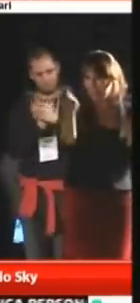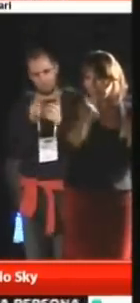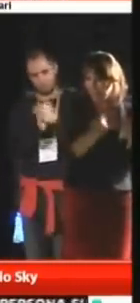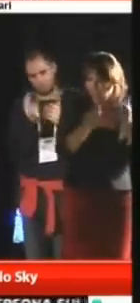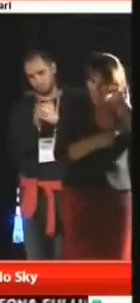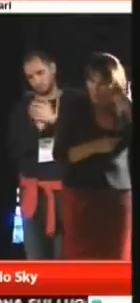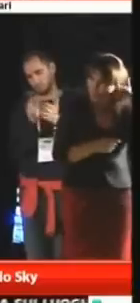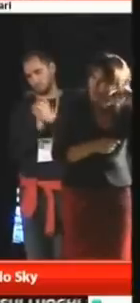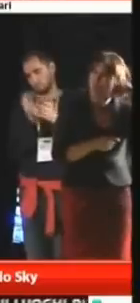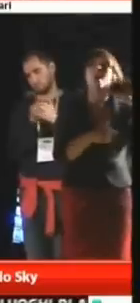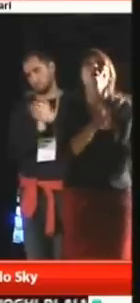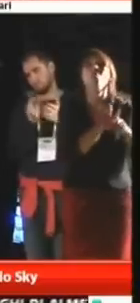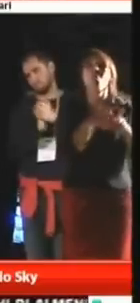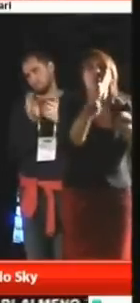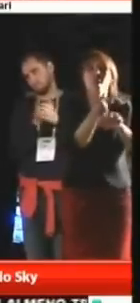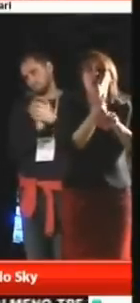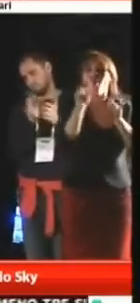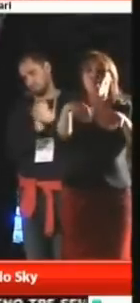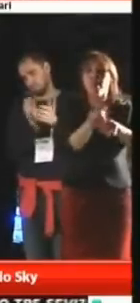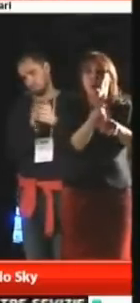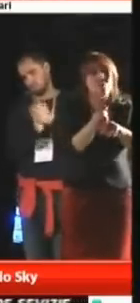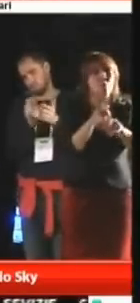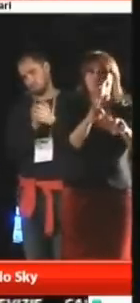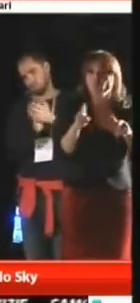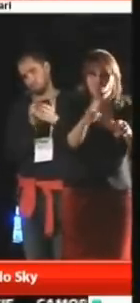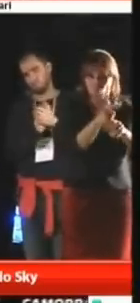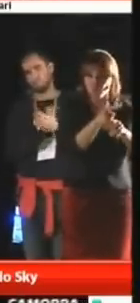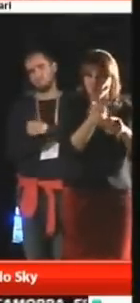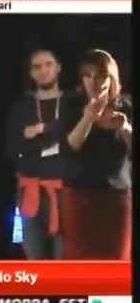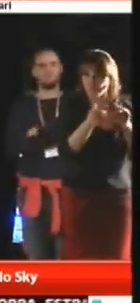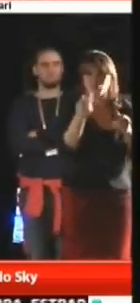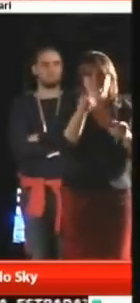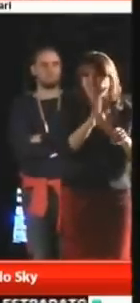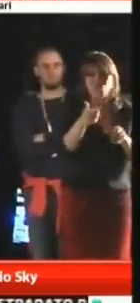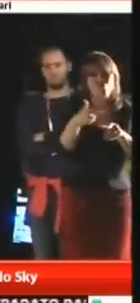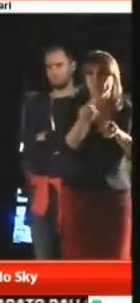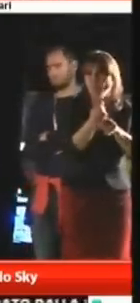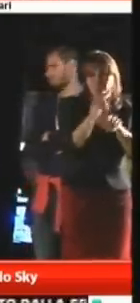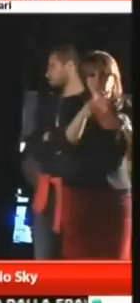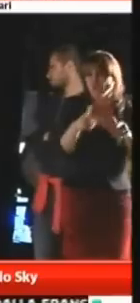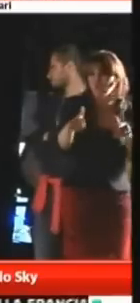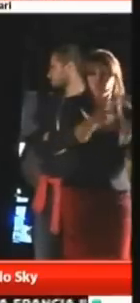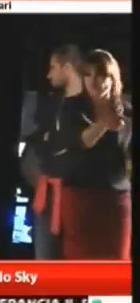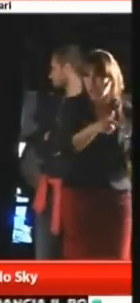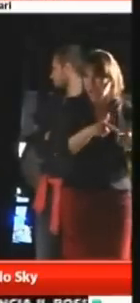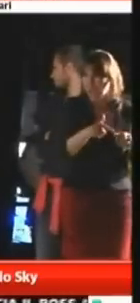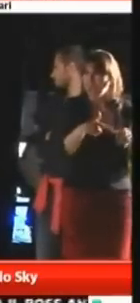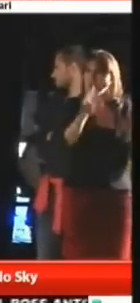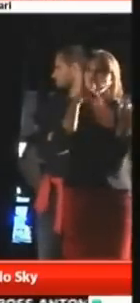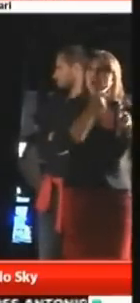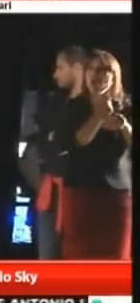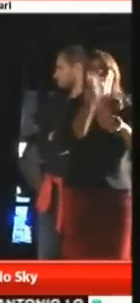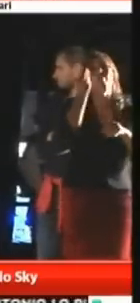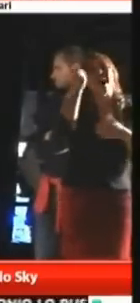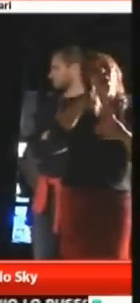Allora tanta gente al posto di lavoro, ma non è vero che è al posto di lavoro. Non ha il posto di lavoro, ha un posto, pensa di